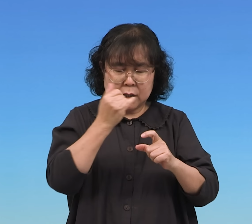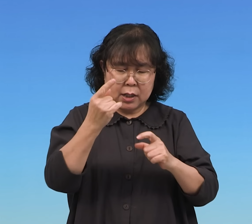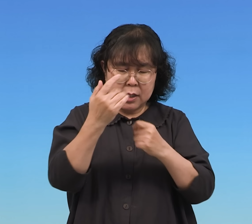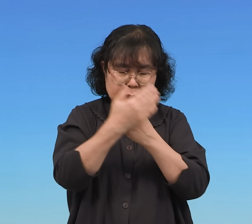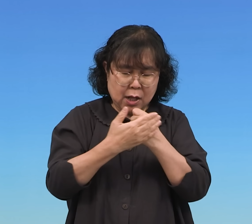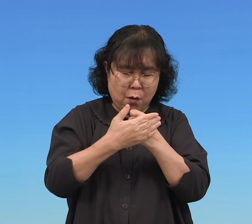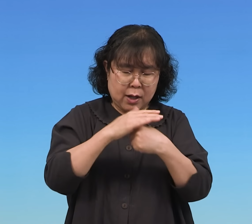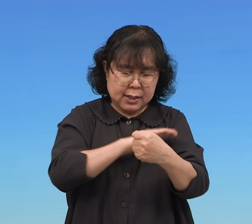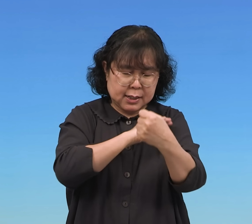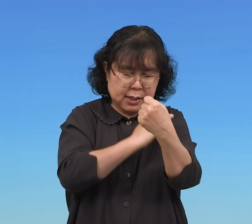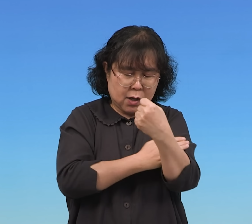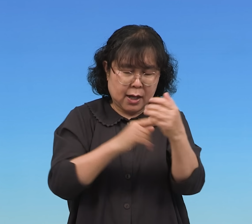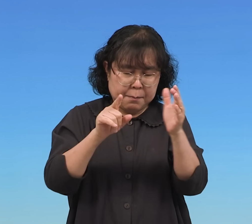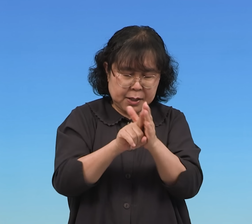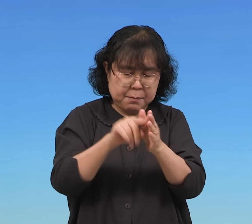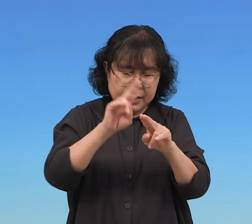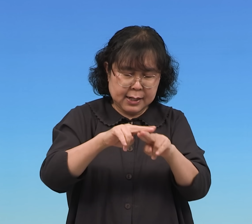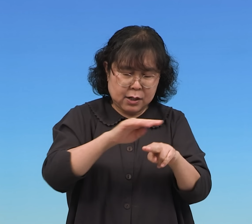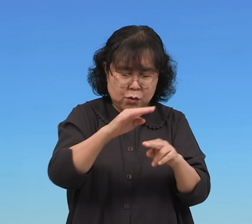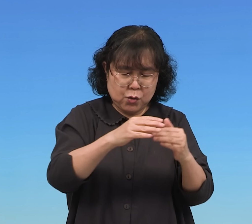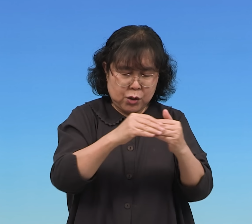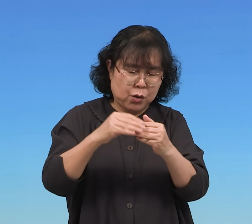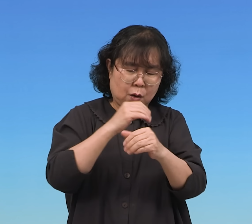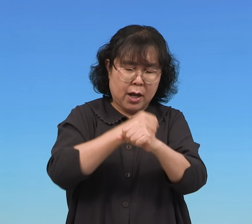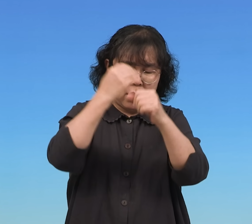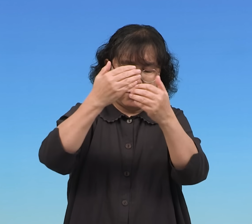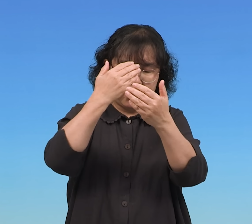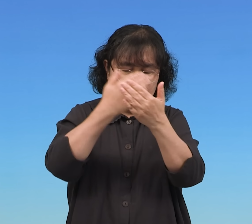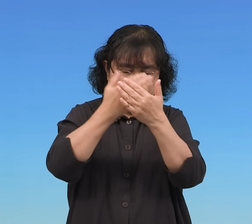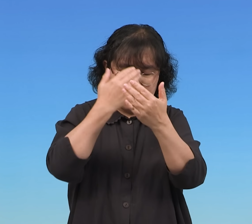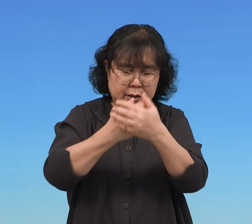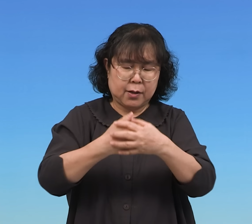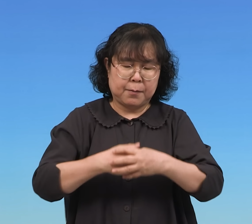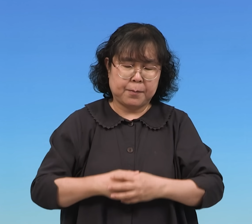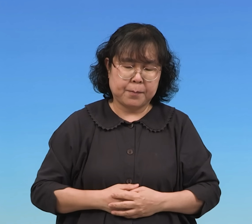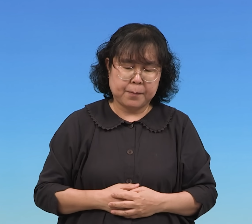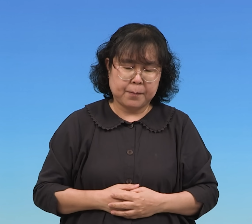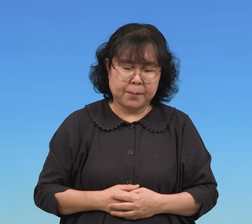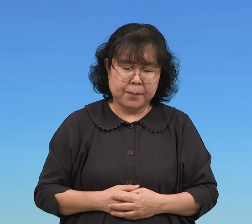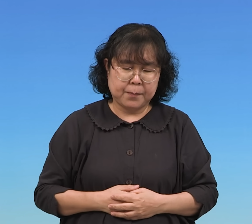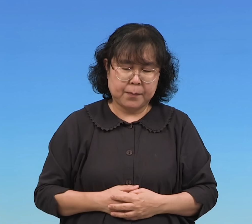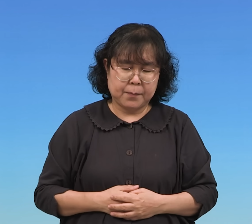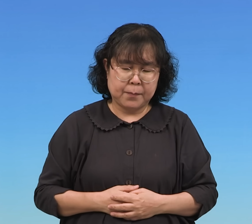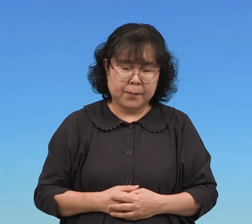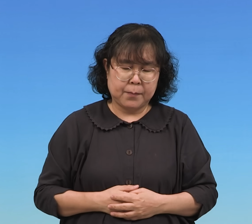이 은혜와 능력과 믿음의 자리로 우리를 인도하여 주시옵소서.